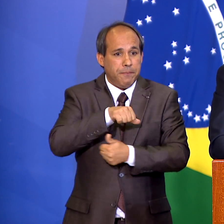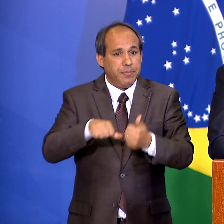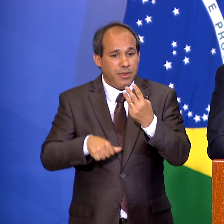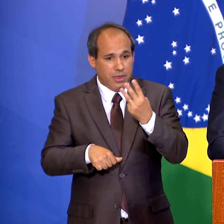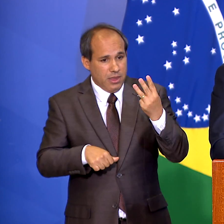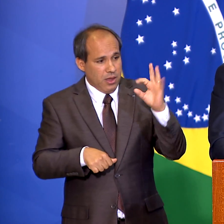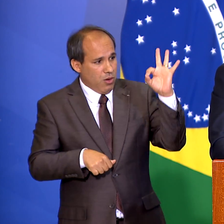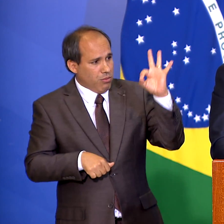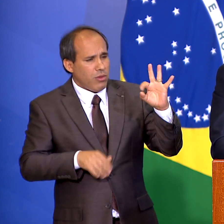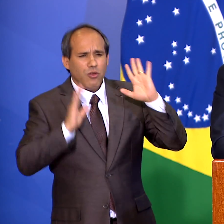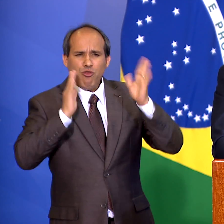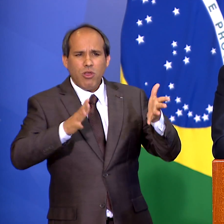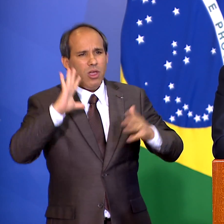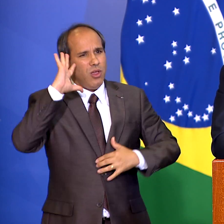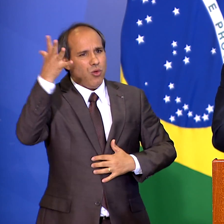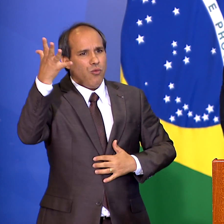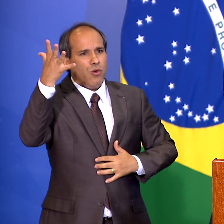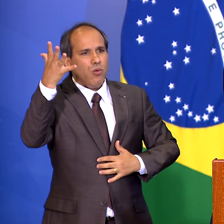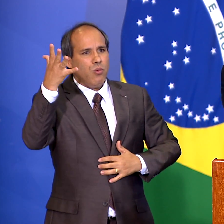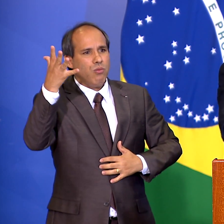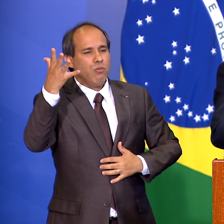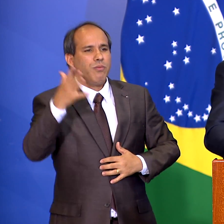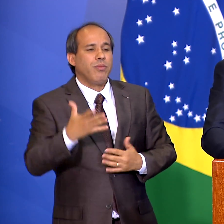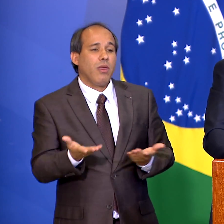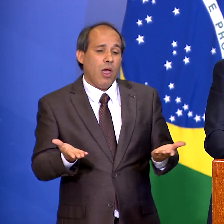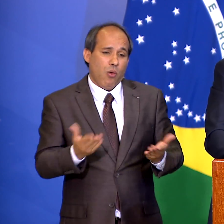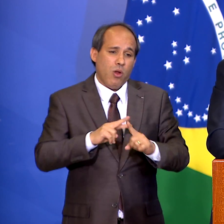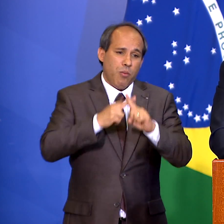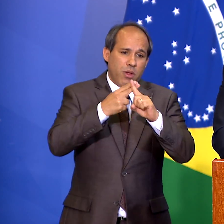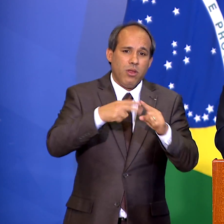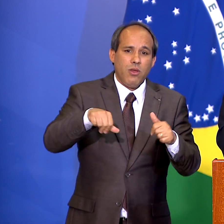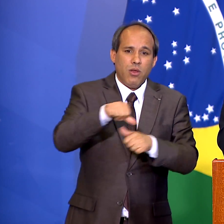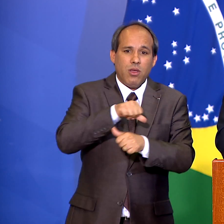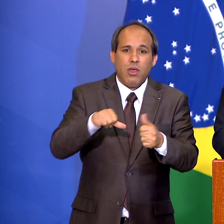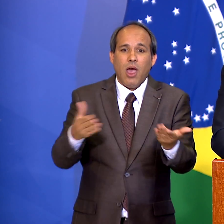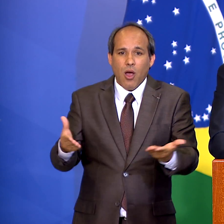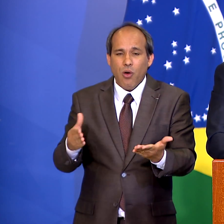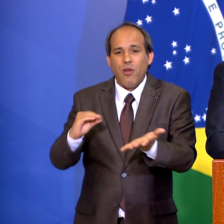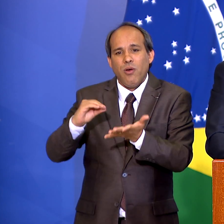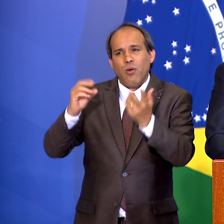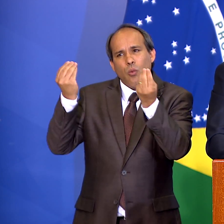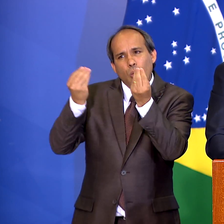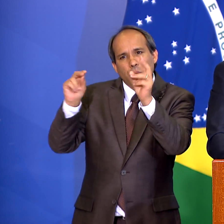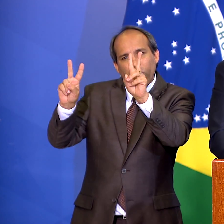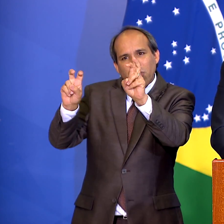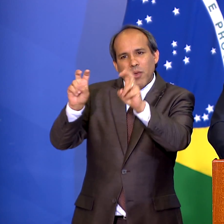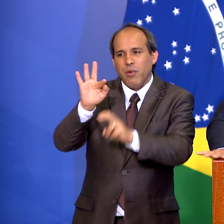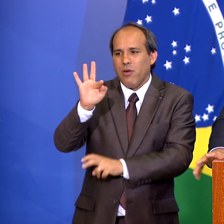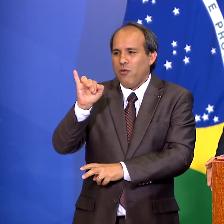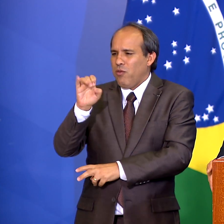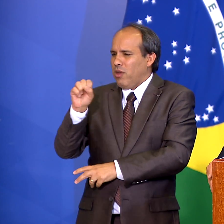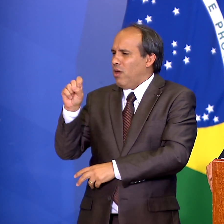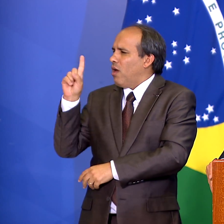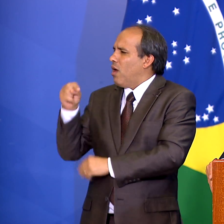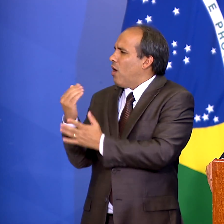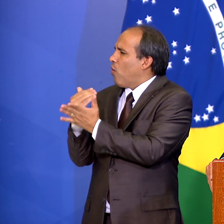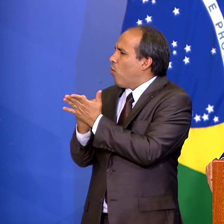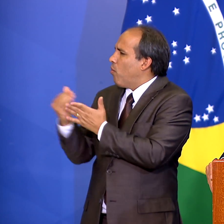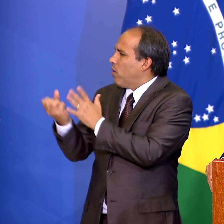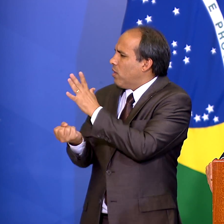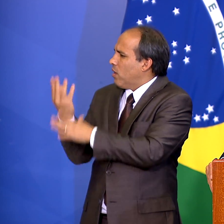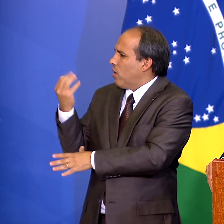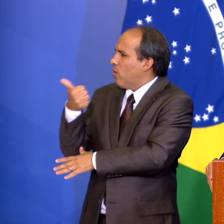parte resolvido. Entra agora na questão aqui do FIES, que nasceu em